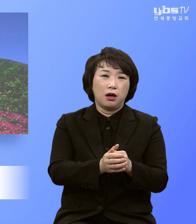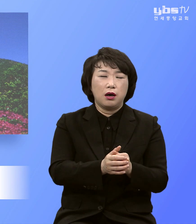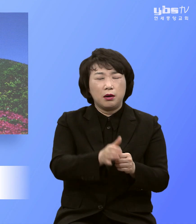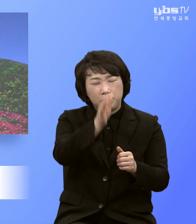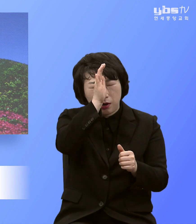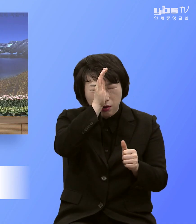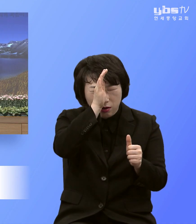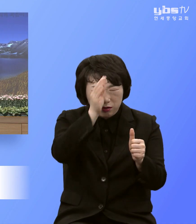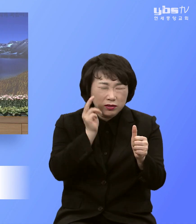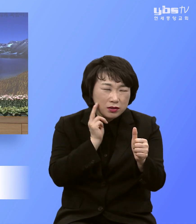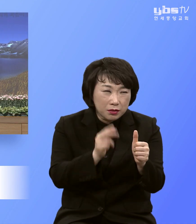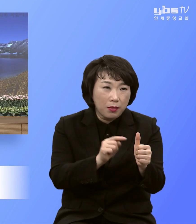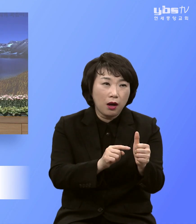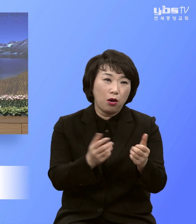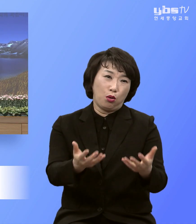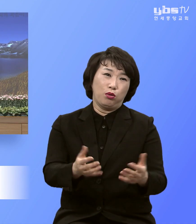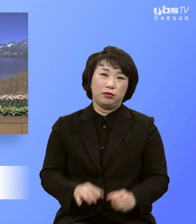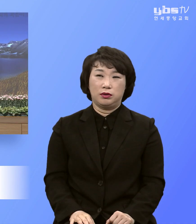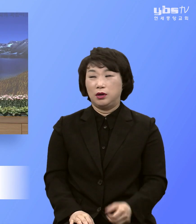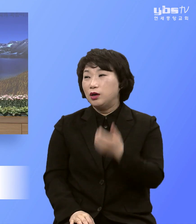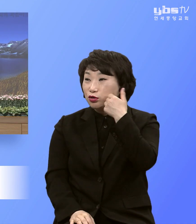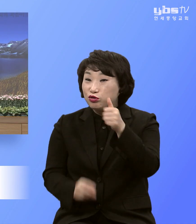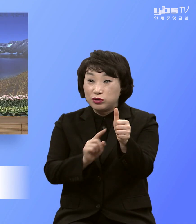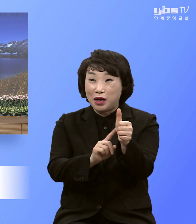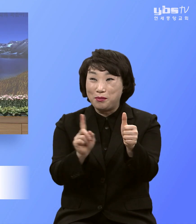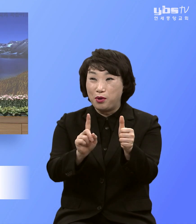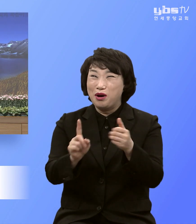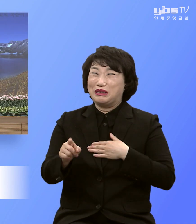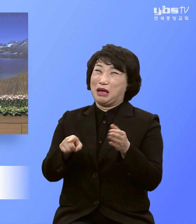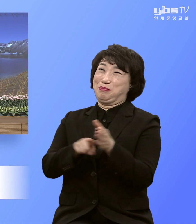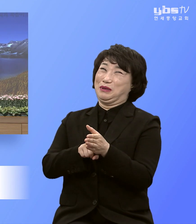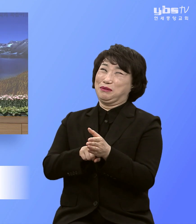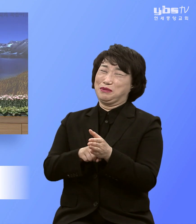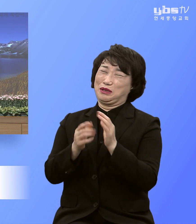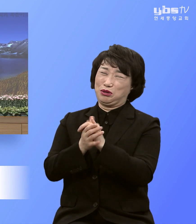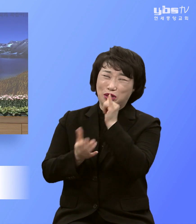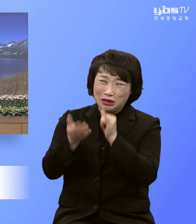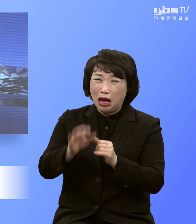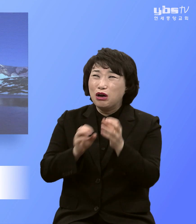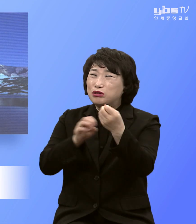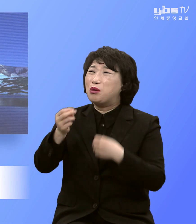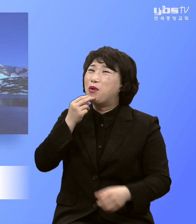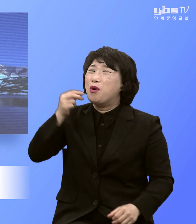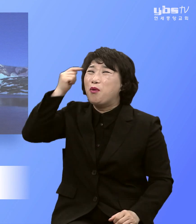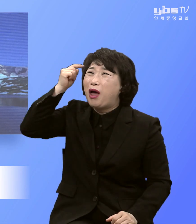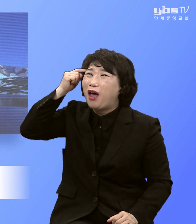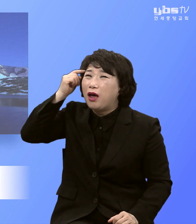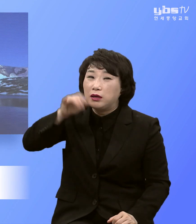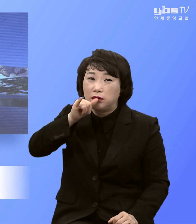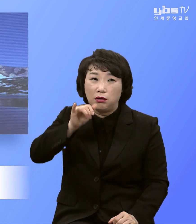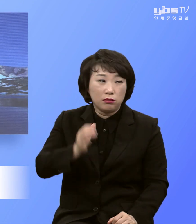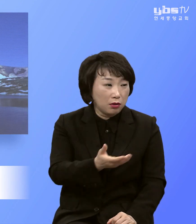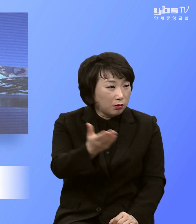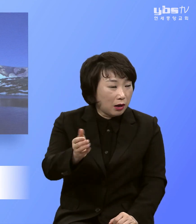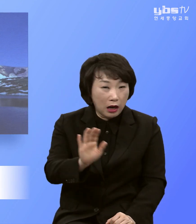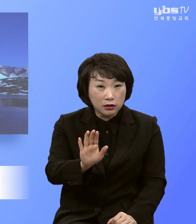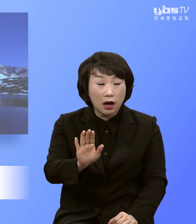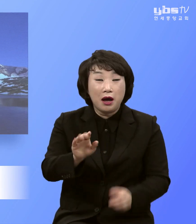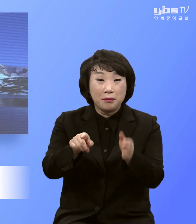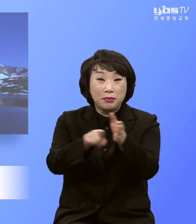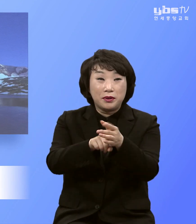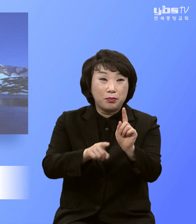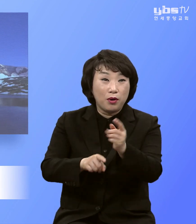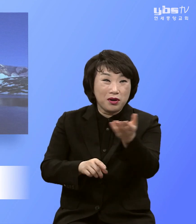이 말입니다. 어떤 사람은 내가 믿음으로 했는데 왜 응답이 안 되나 모르겠네. 믿음은 그냥